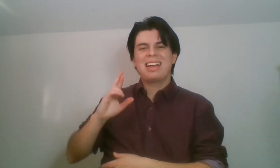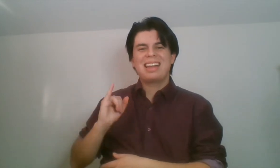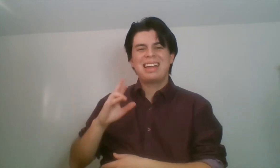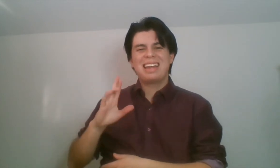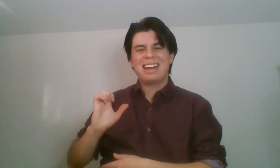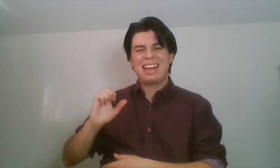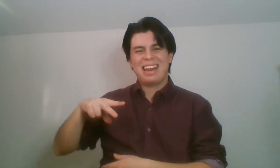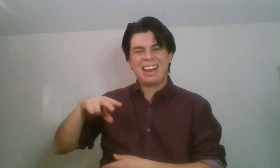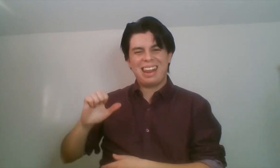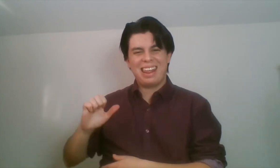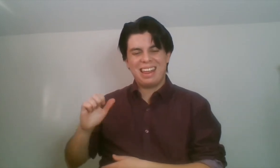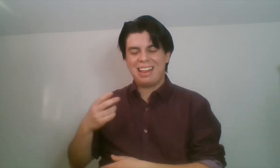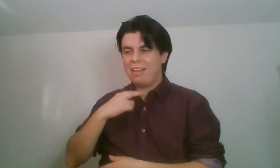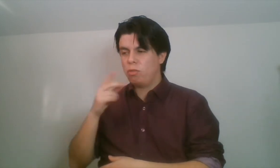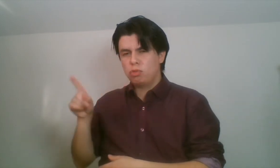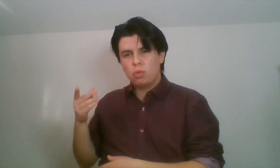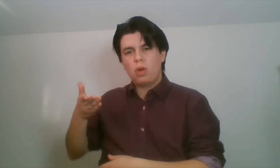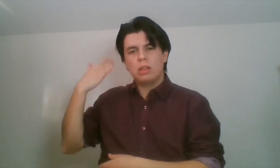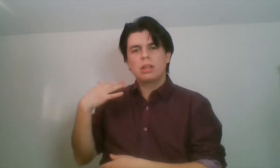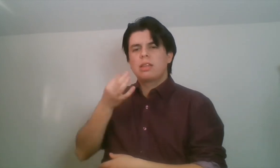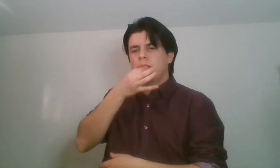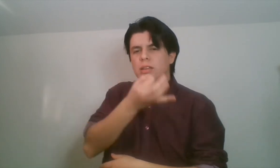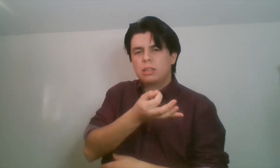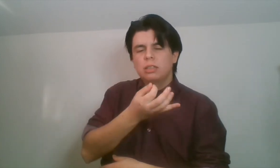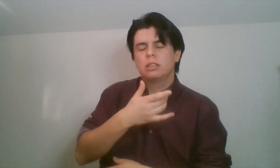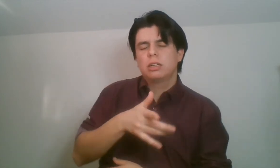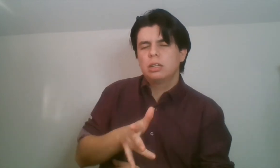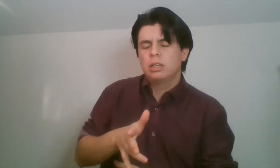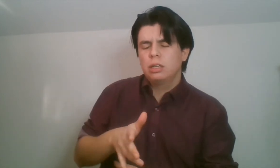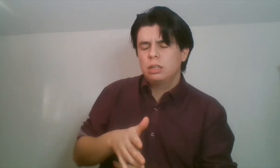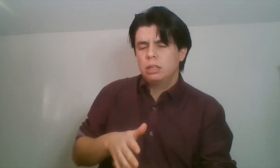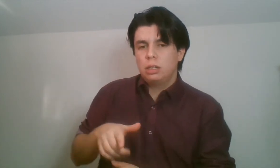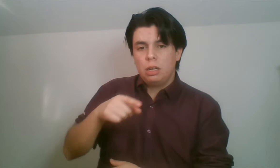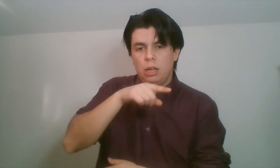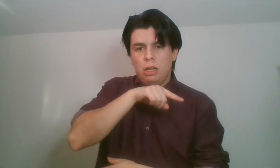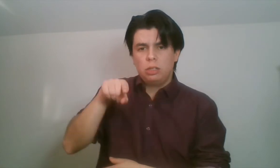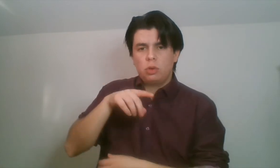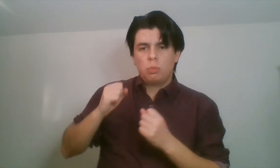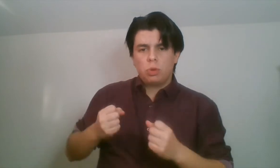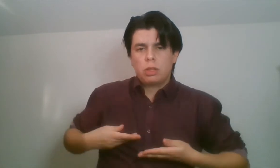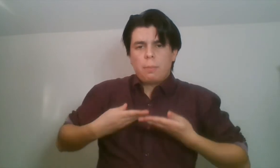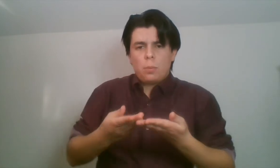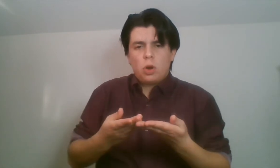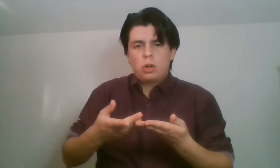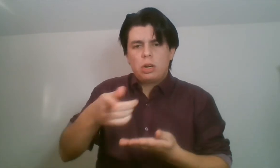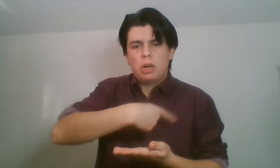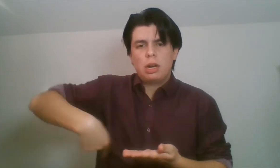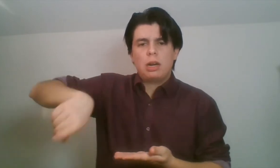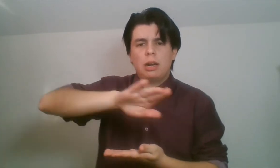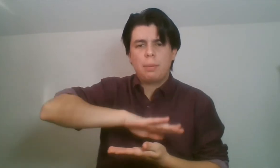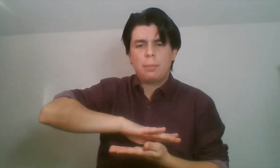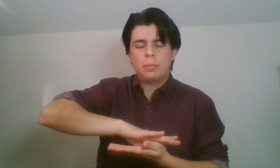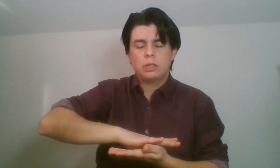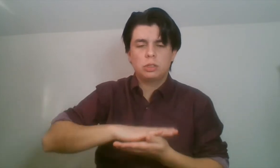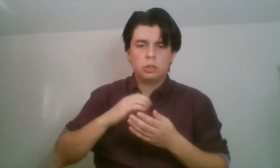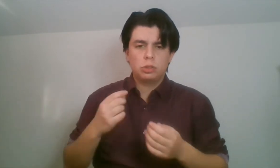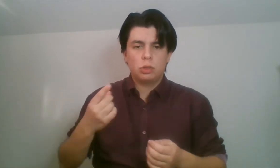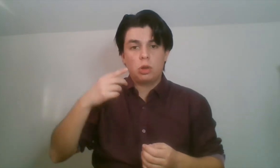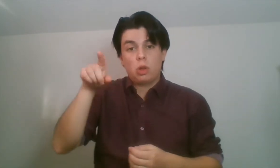imagen de que en el fondo podían llegar, poner el espacio y que esto se iba a nutrir y a desarrollar y autofinanciar en forma espontánea, digamos,